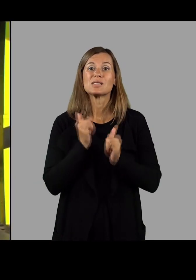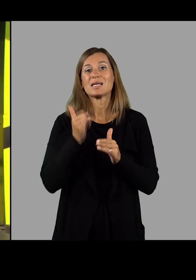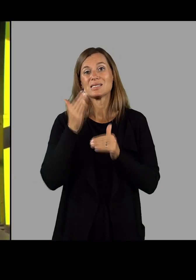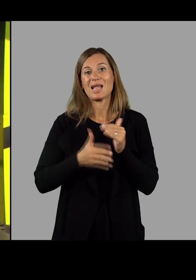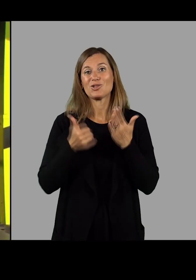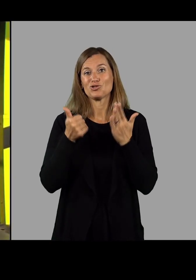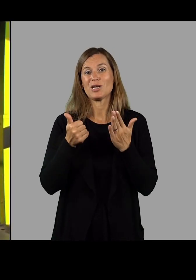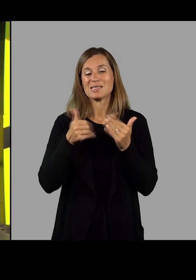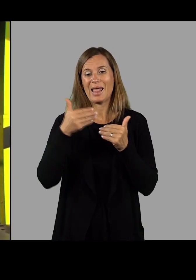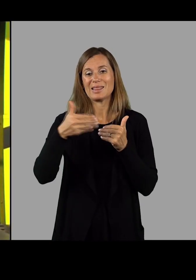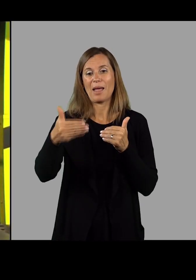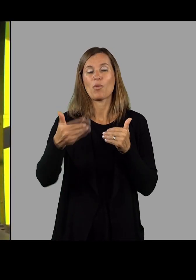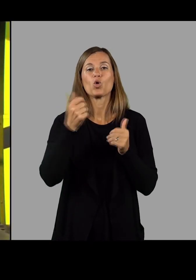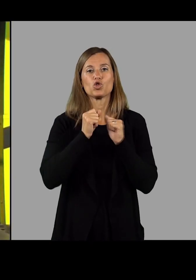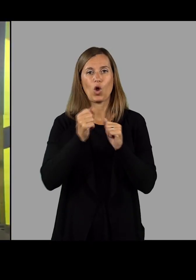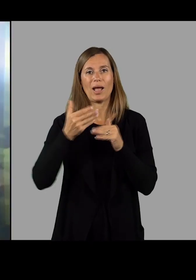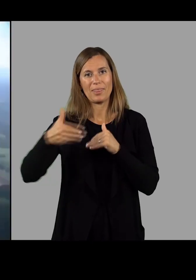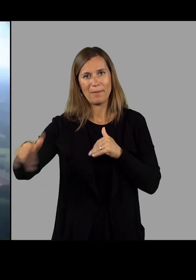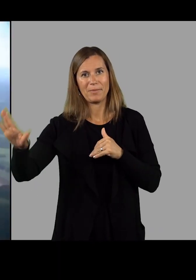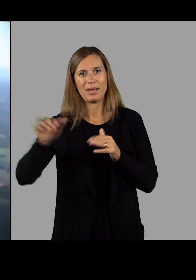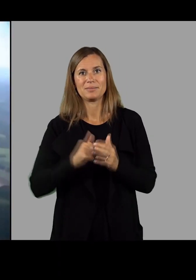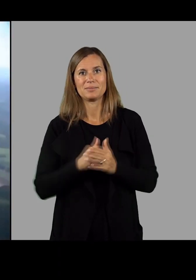zadnjih 6 etap čaka od torka dalje.